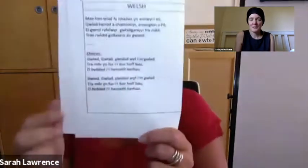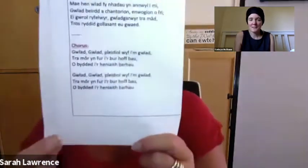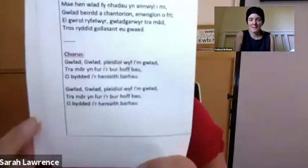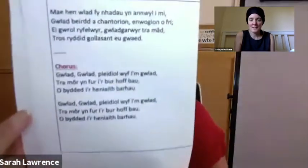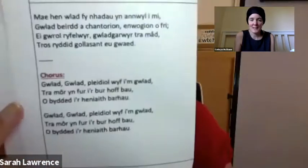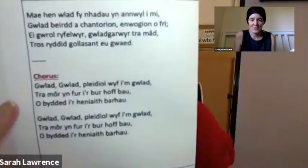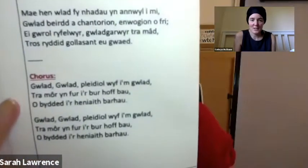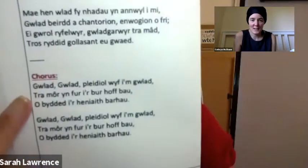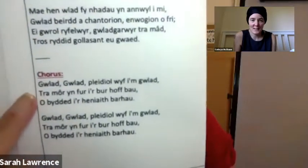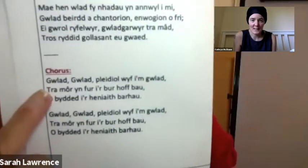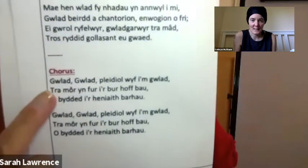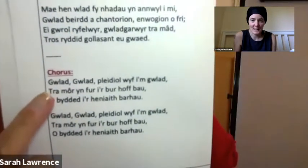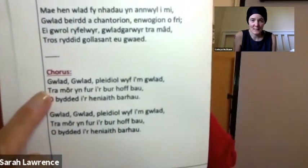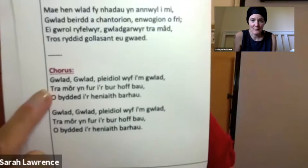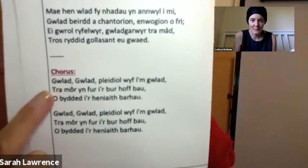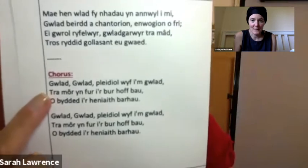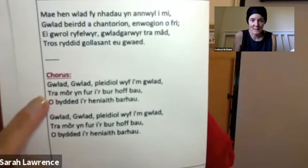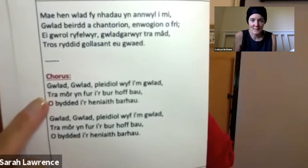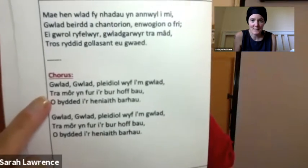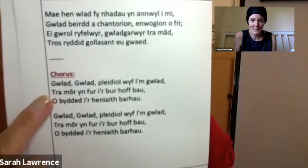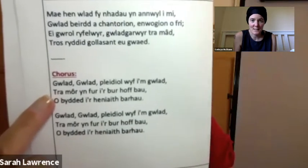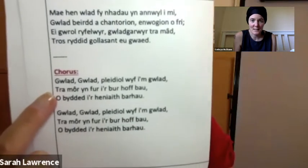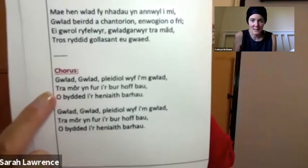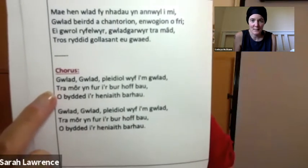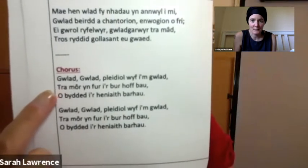Os dych chi'n edrych ar y geiriau, ar ystyried y geiriau,